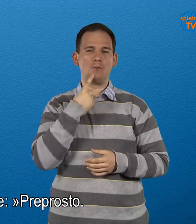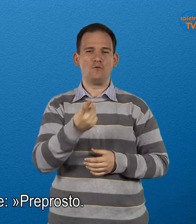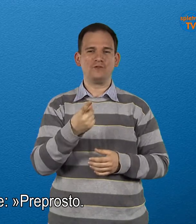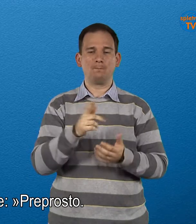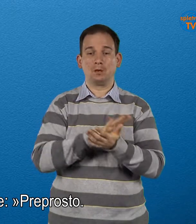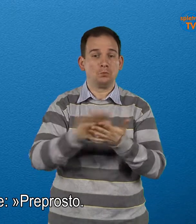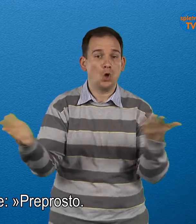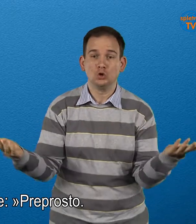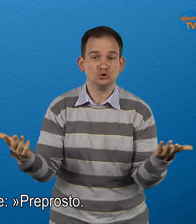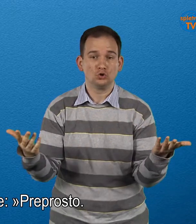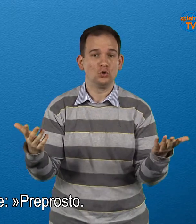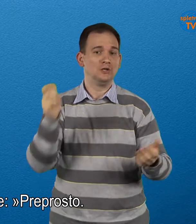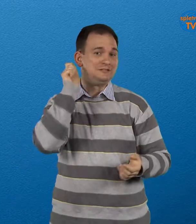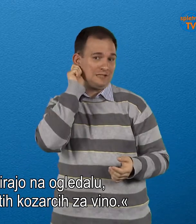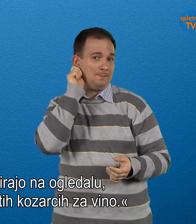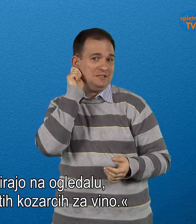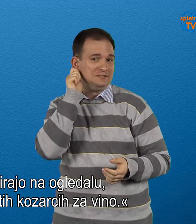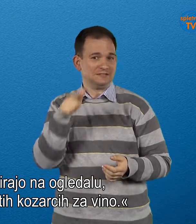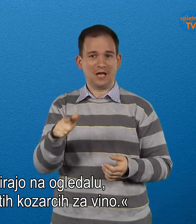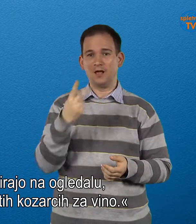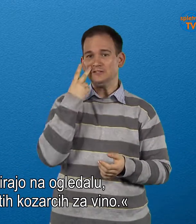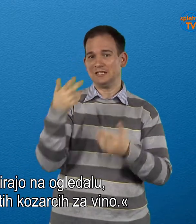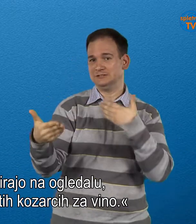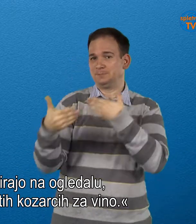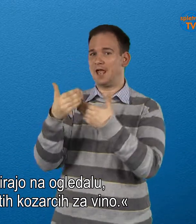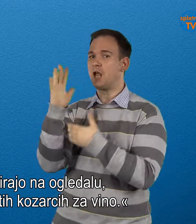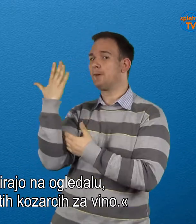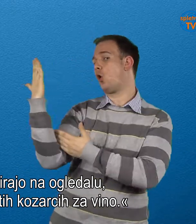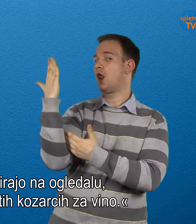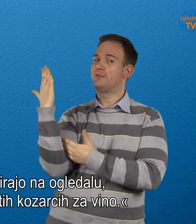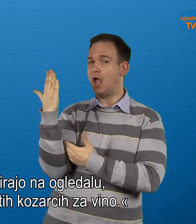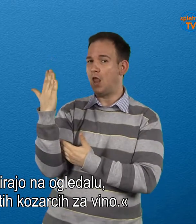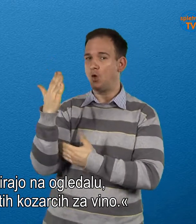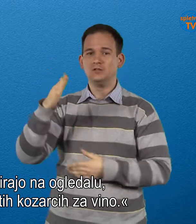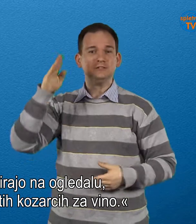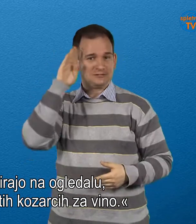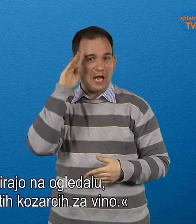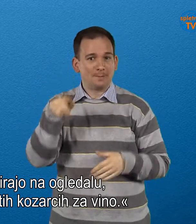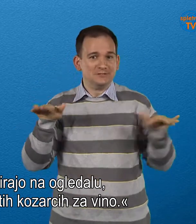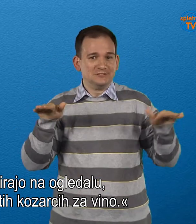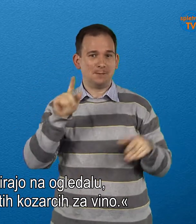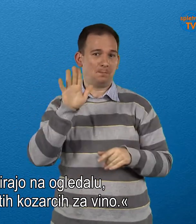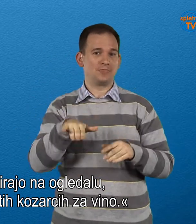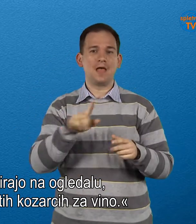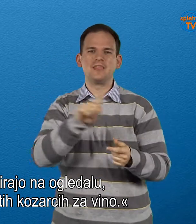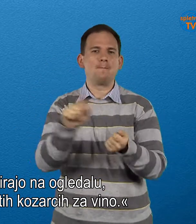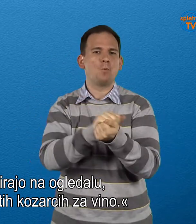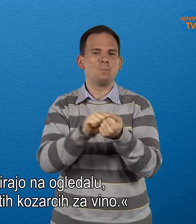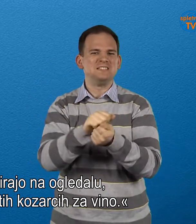Klara pove: "Preprosto, samice se zbirajo na ogledalu, samci na nepomitih kozarcih za vino."